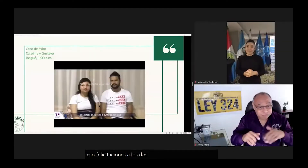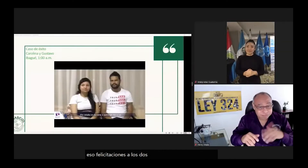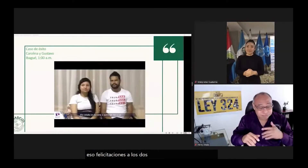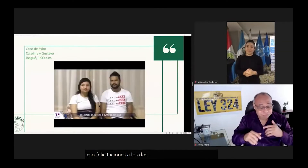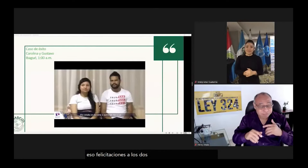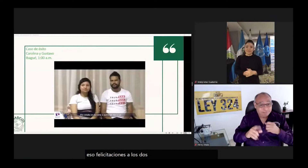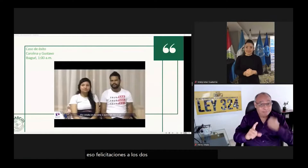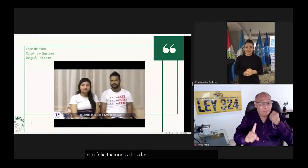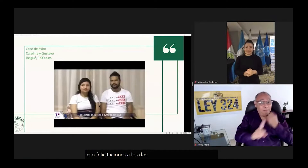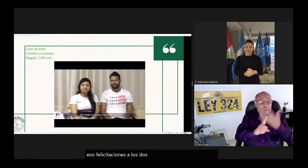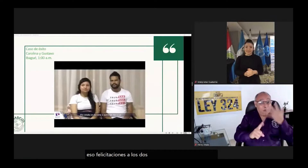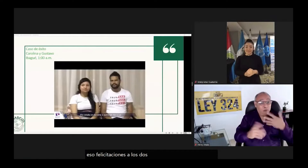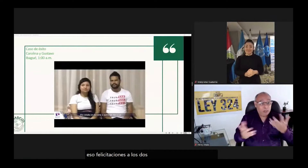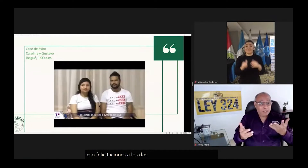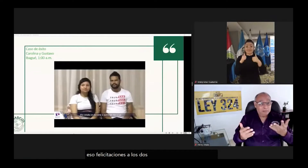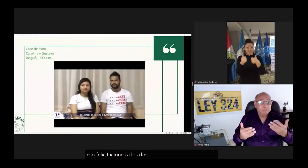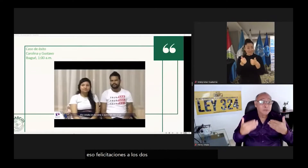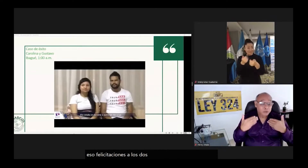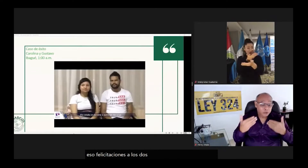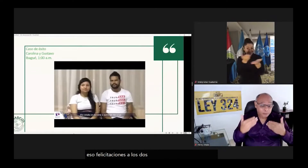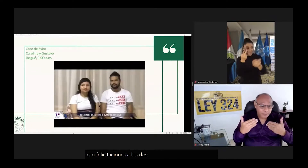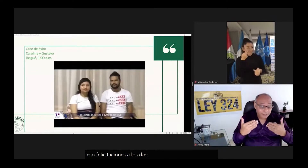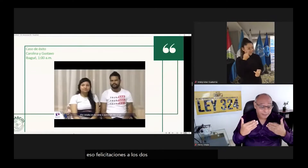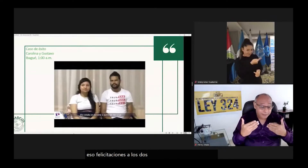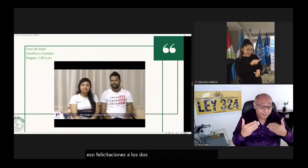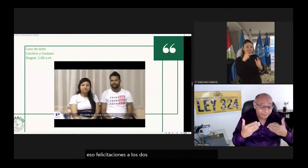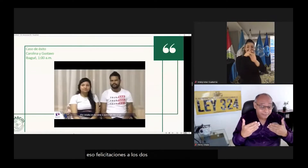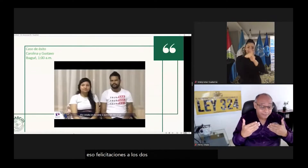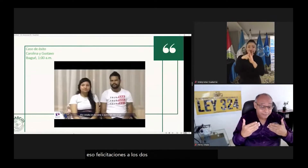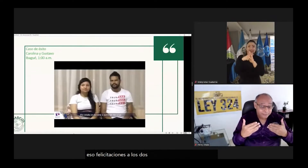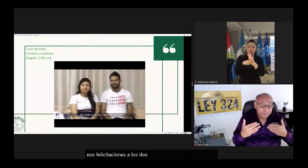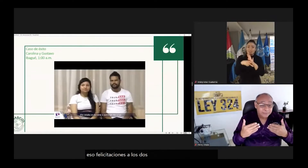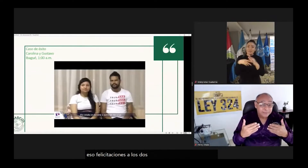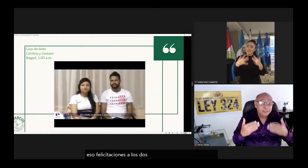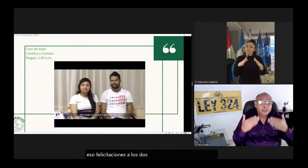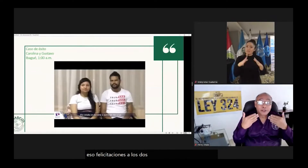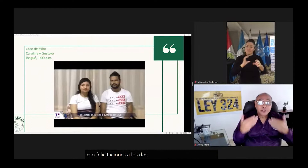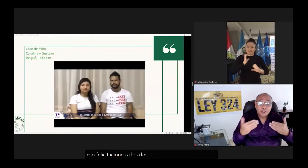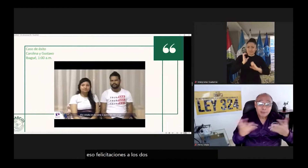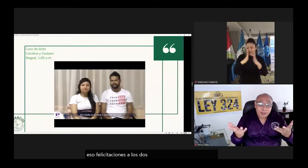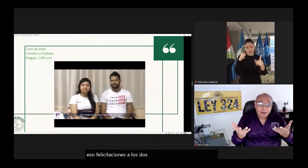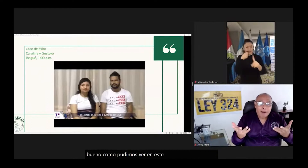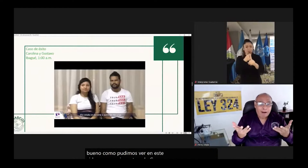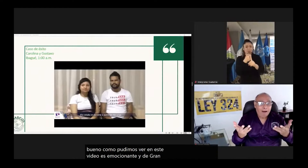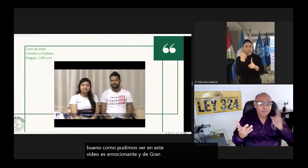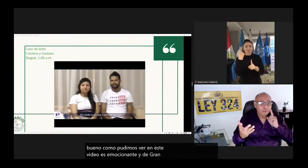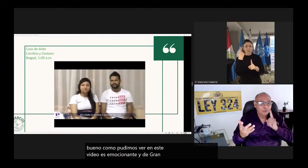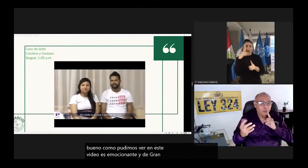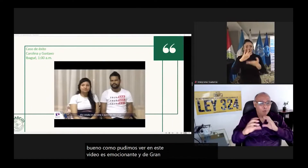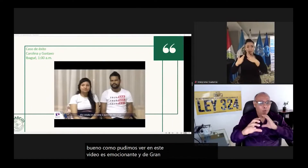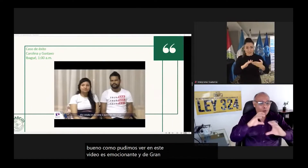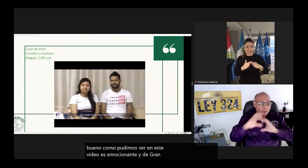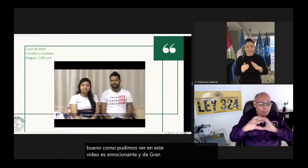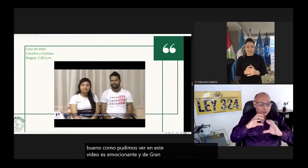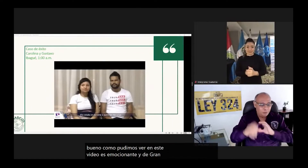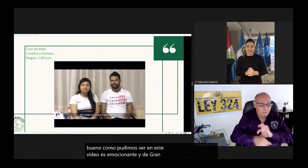Bueno, como pudimos ver en este video, es emocionante y de gran impacto para la comunidad.